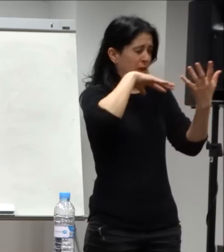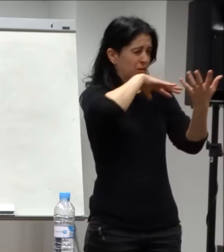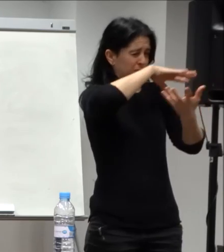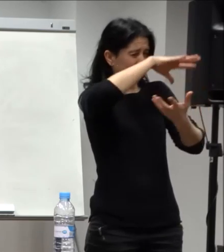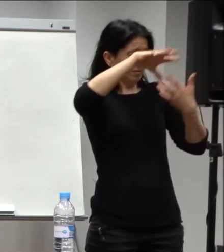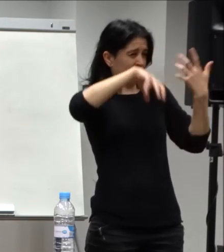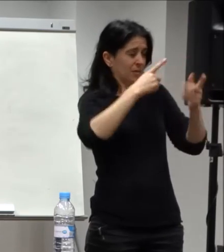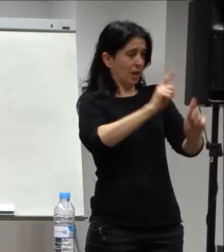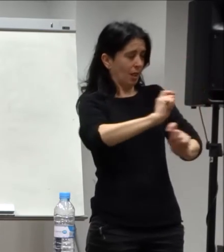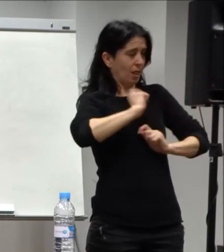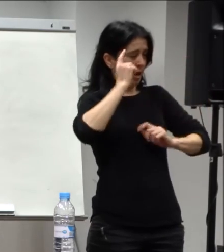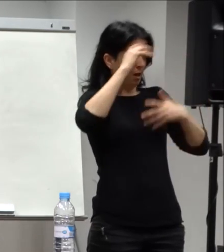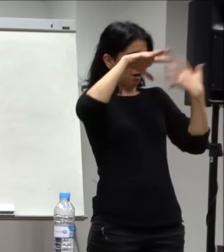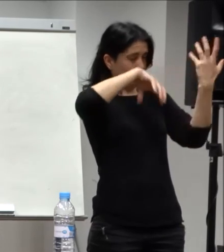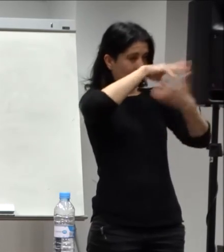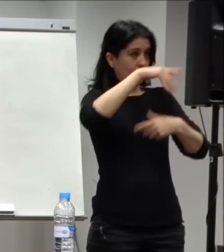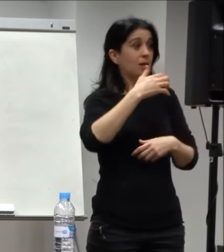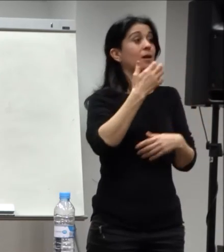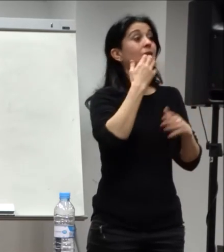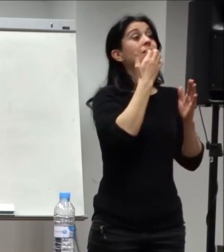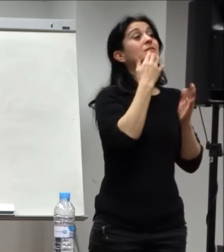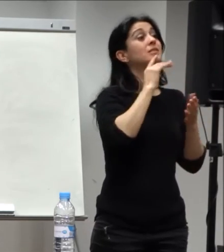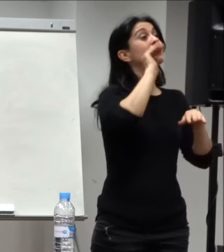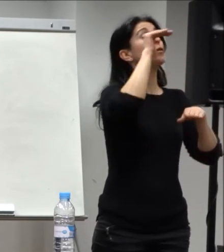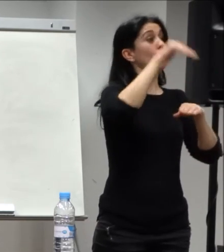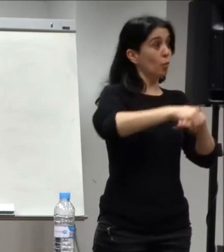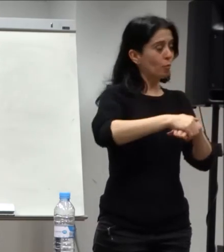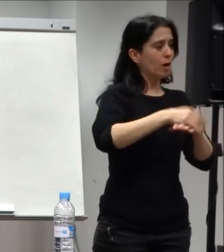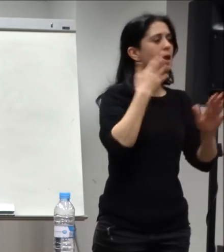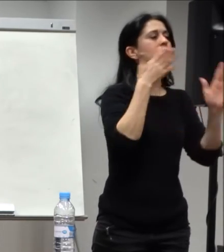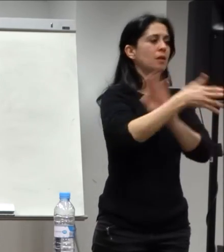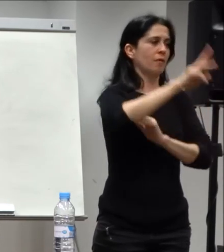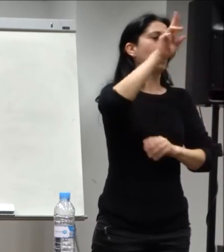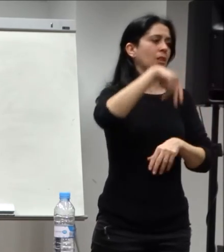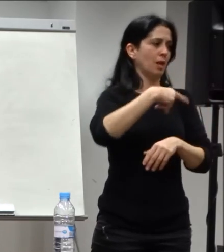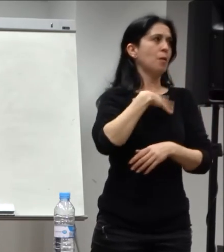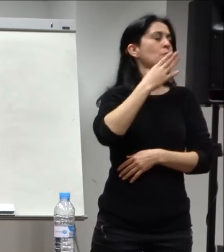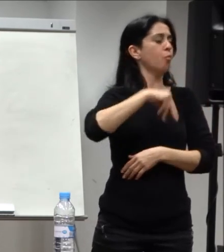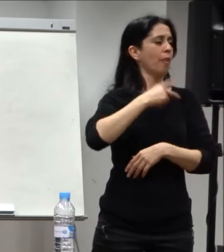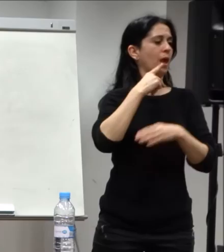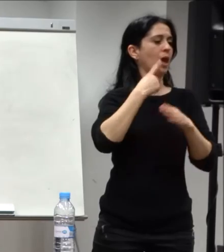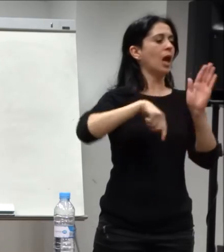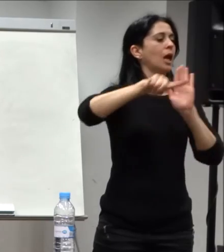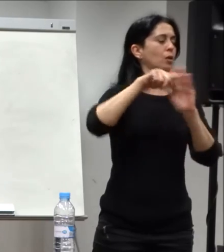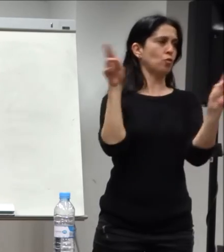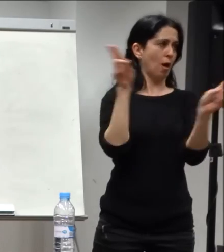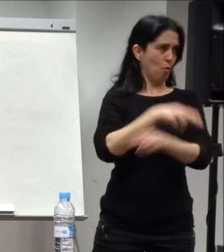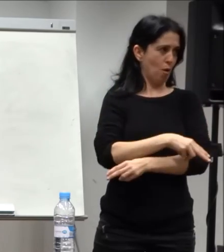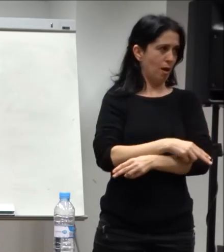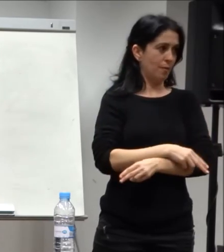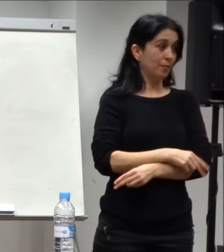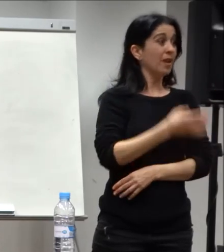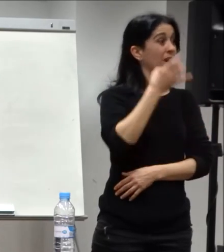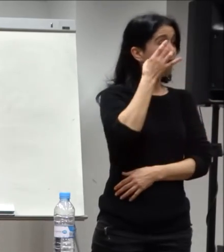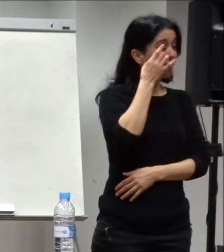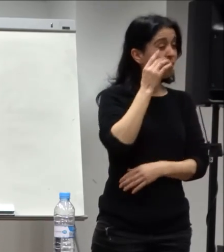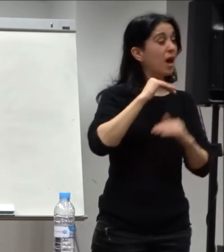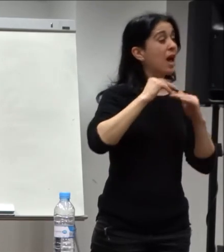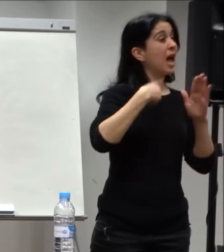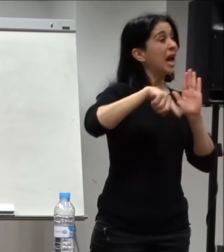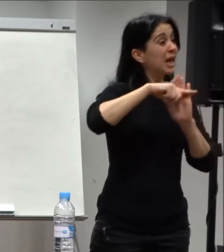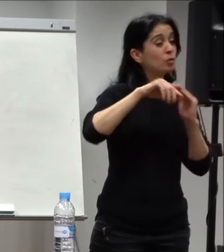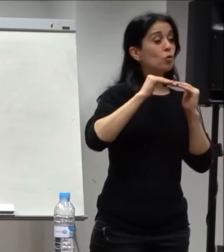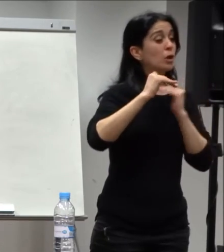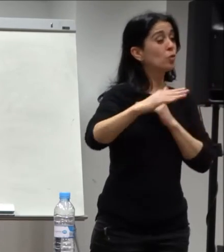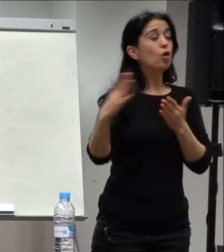que exige el Supremo para que una cláusula sea nula, y ya os digo que esos cuatro requisitos se cumplen en todas las cláusulas suelo que tienen